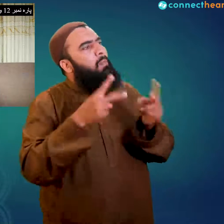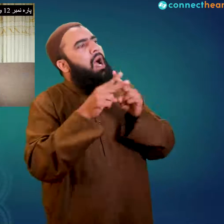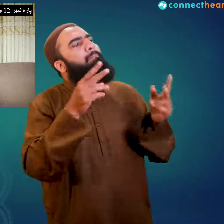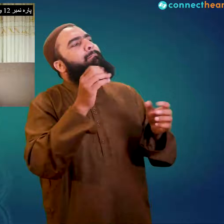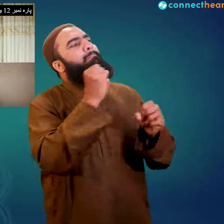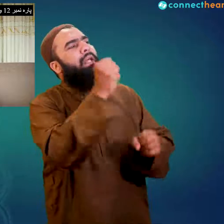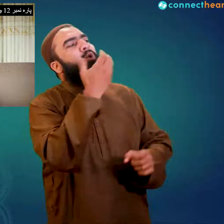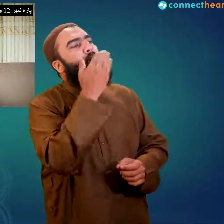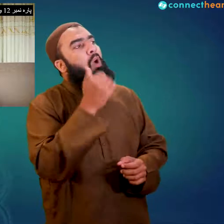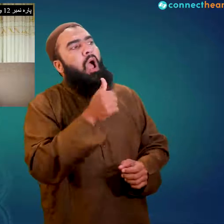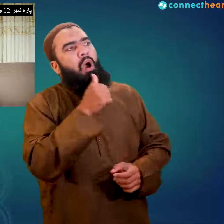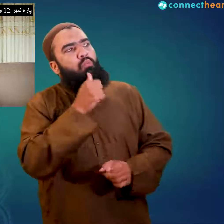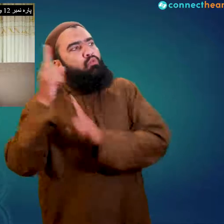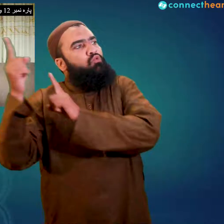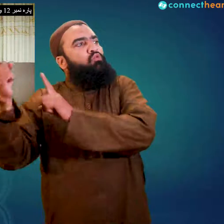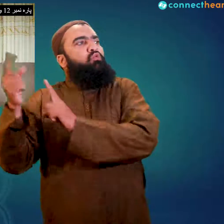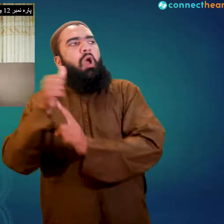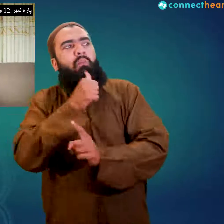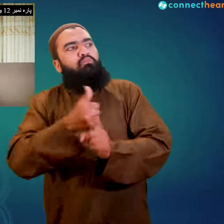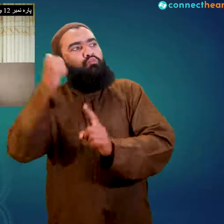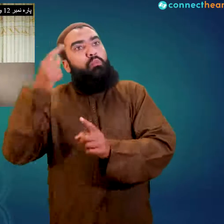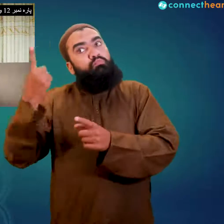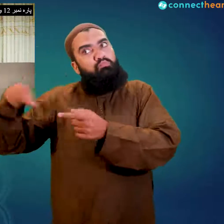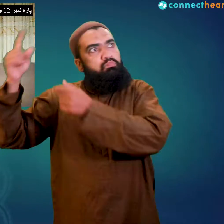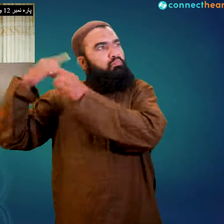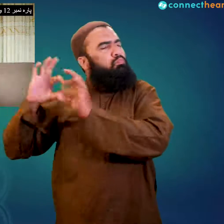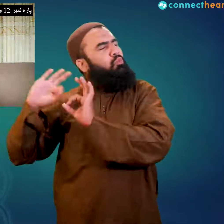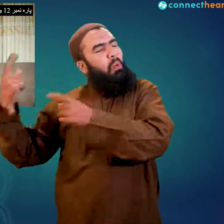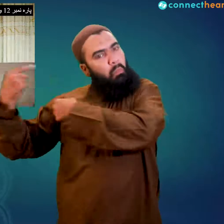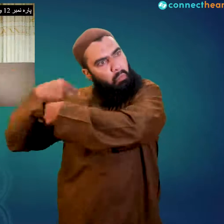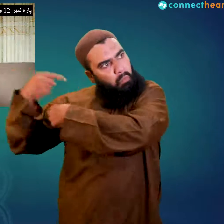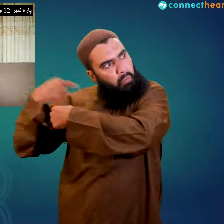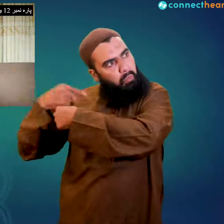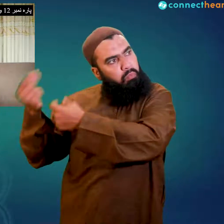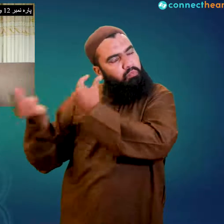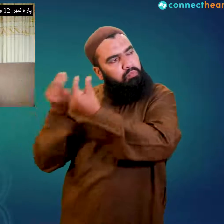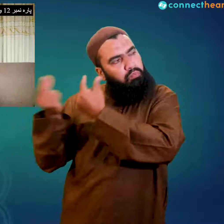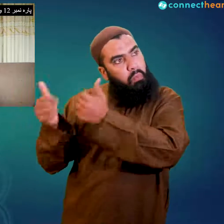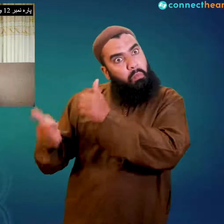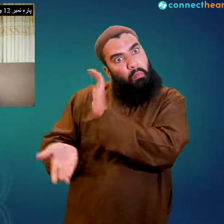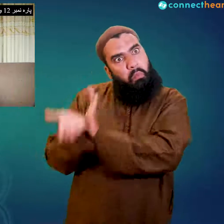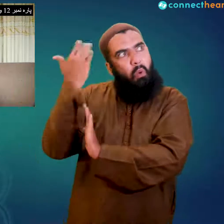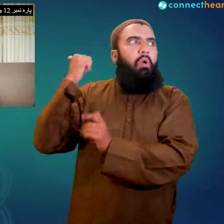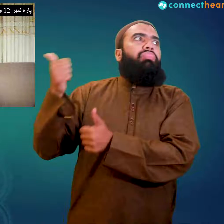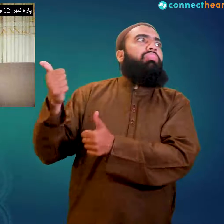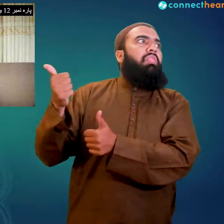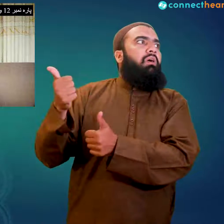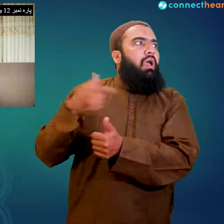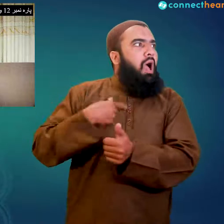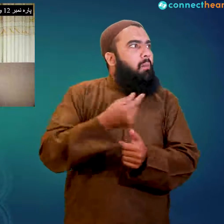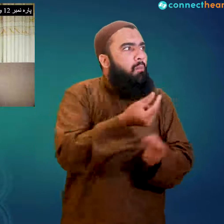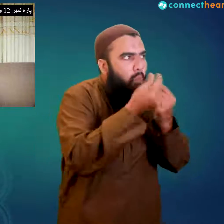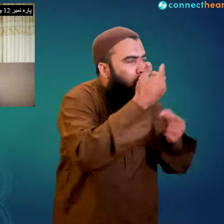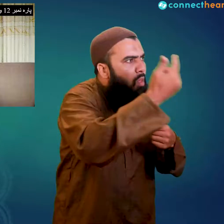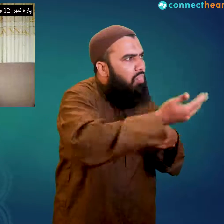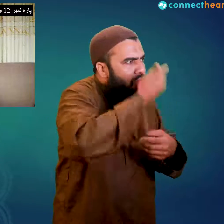میں کثرت فرمایا کرتے تھے، نوافل کثرت کے ساتھ کیا کرتے تھے، تو ان کو اسی بات پر ان کو طعنہ دیا جا رہا ہے